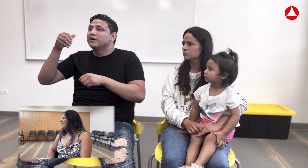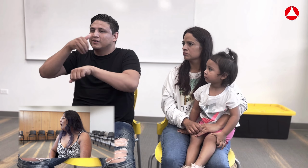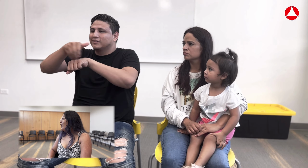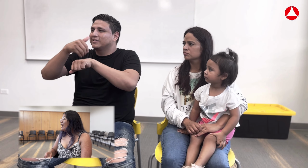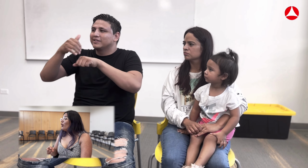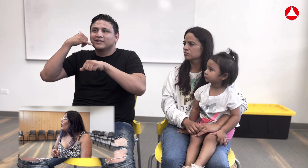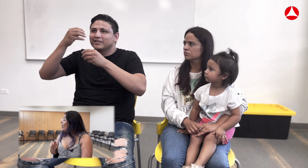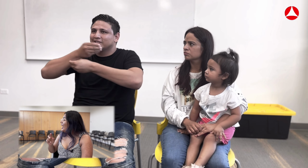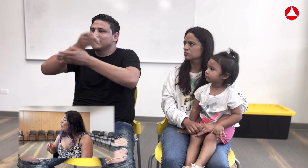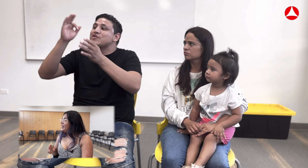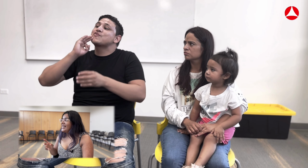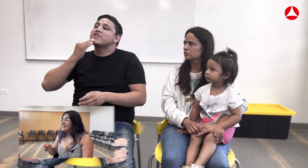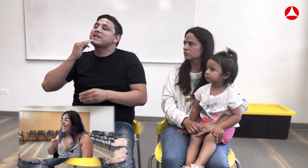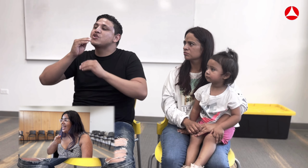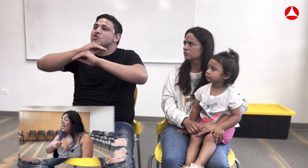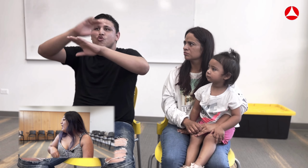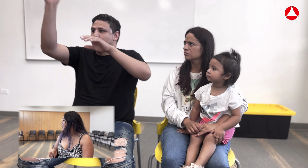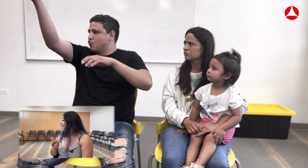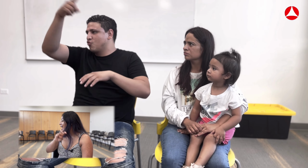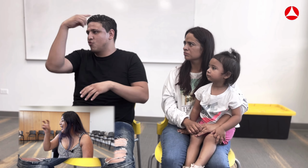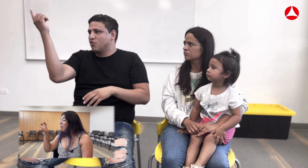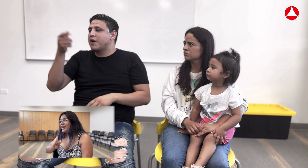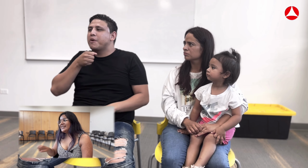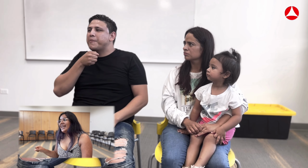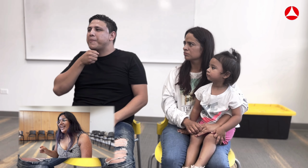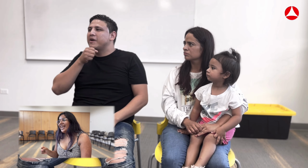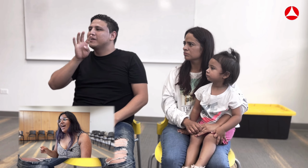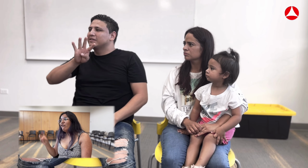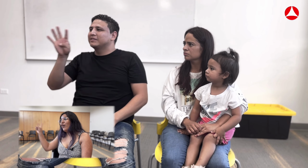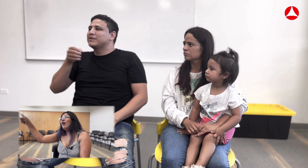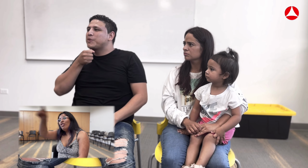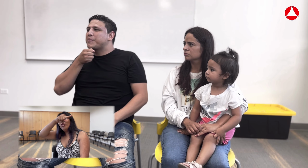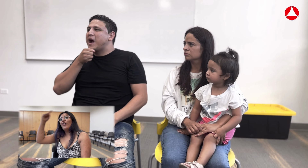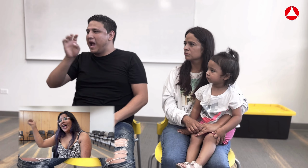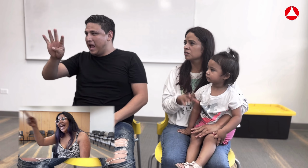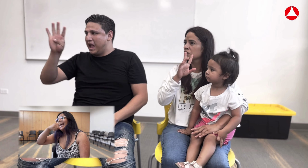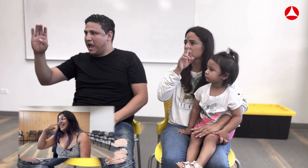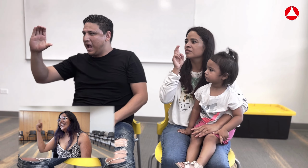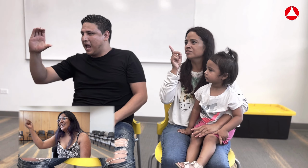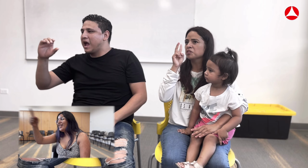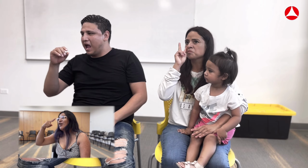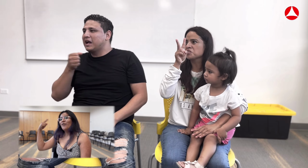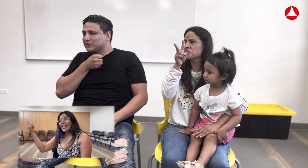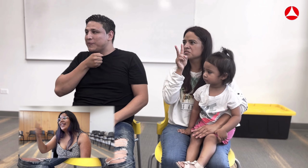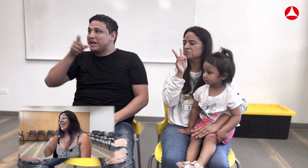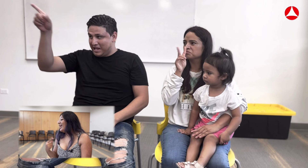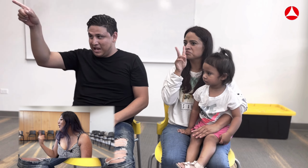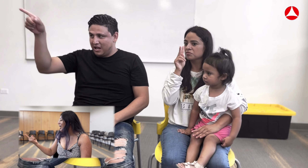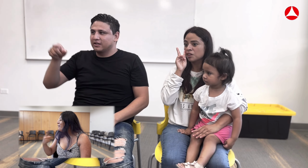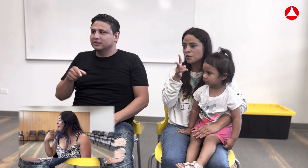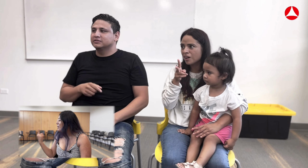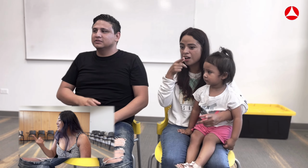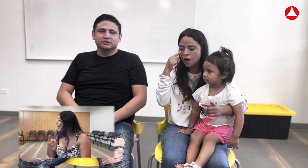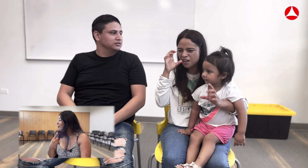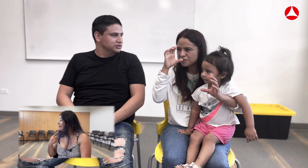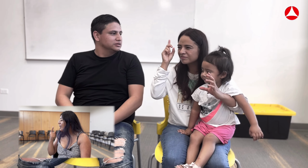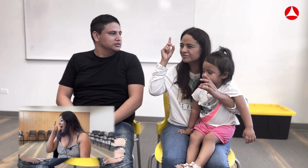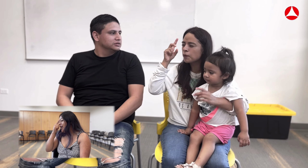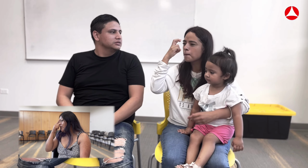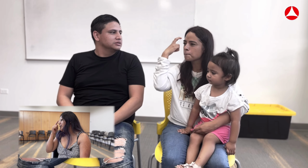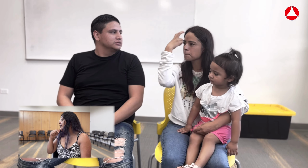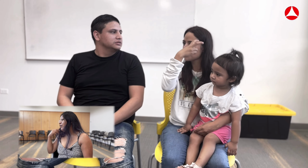Okay, dice que con la noticia de la pizzería fue cuando toda la gente se dio cuenta de lo que había